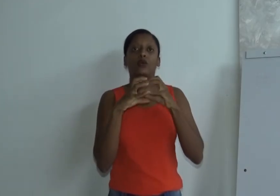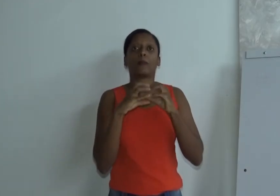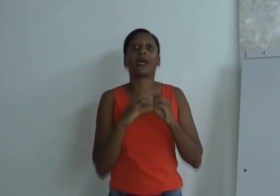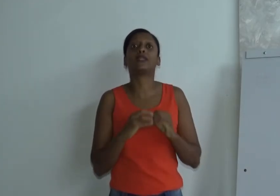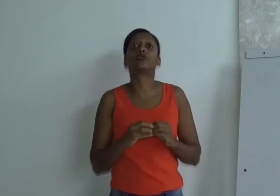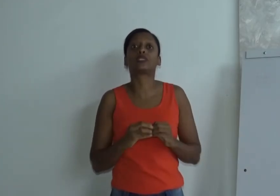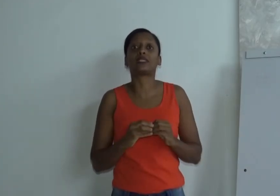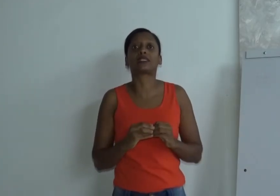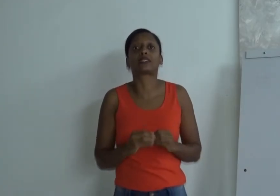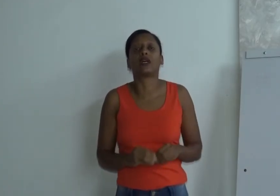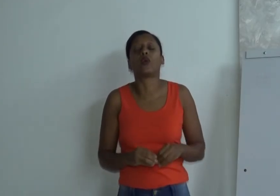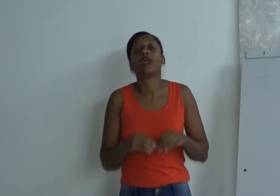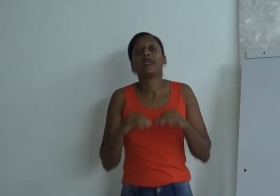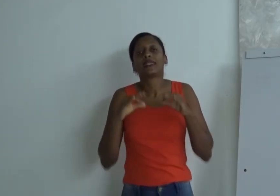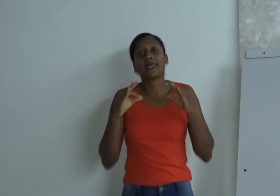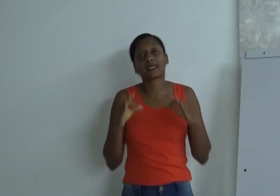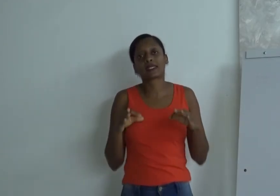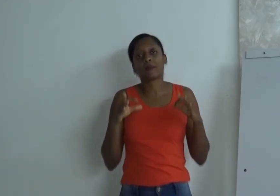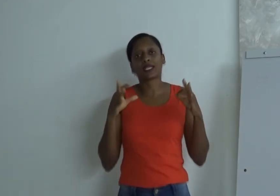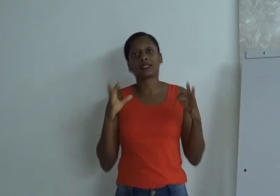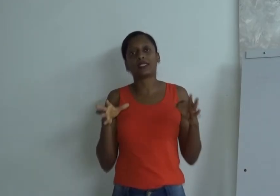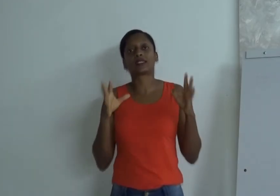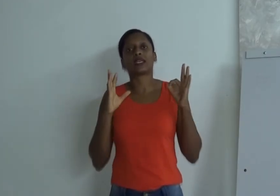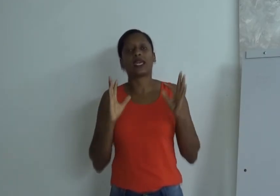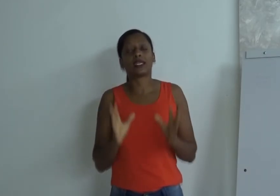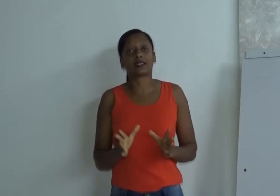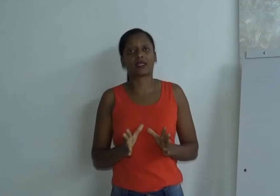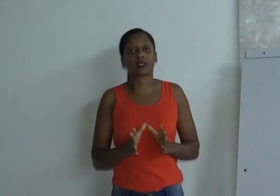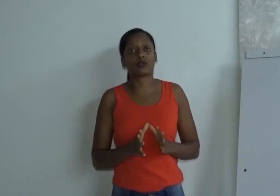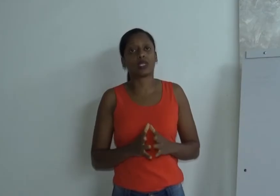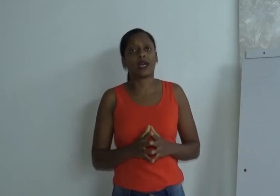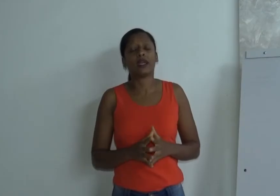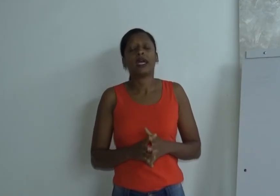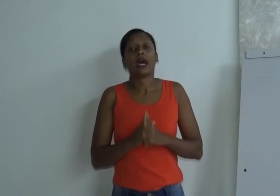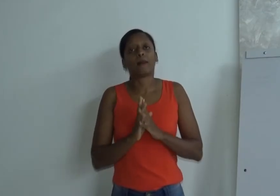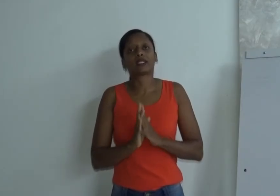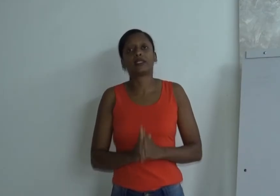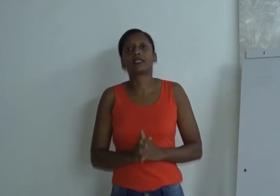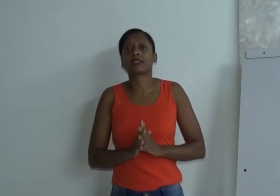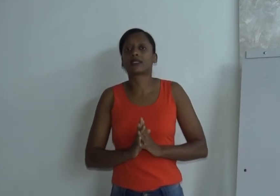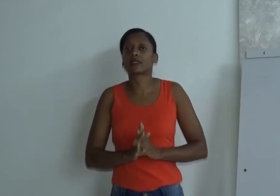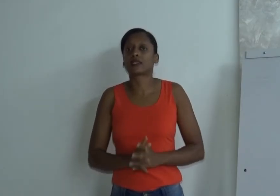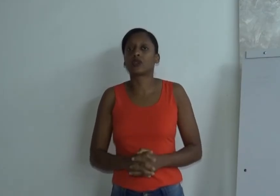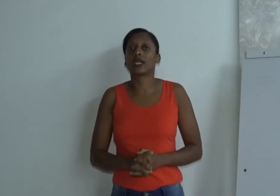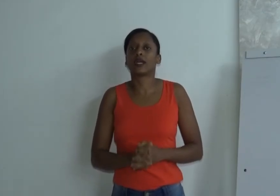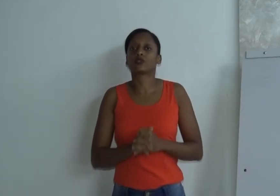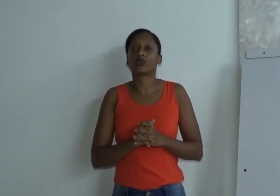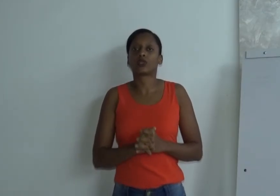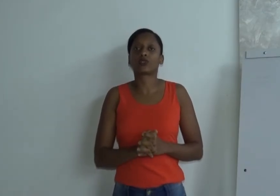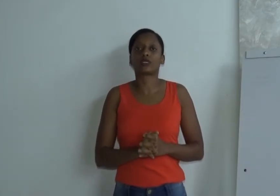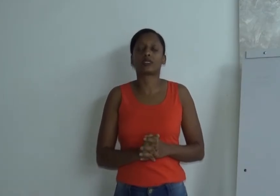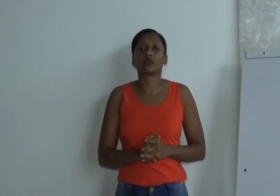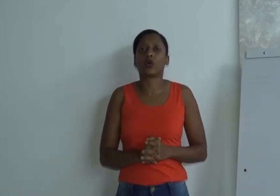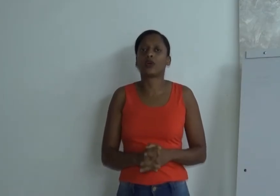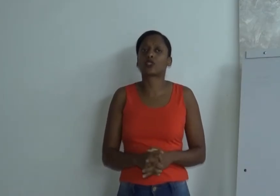e manutenção dessa matriz extracelular. A matriz extracelular do nosso tecido ósseo